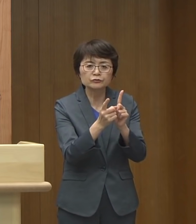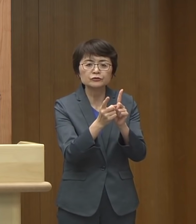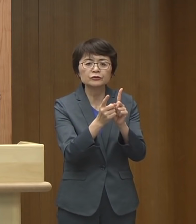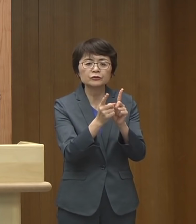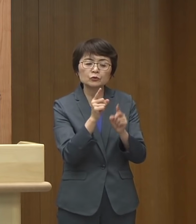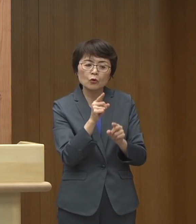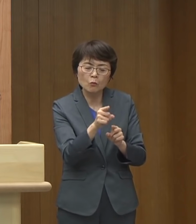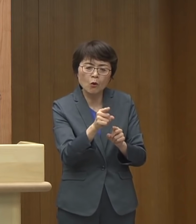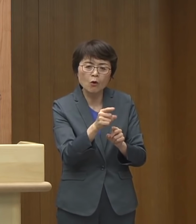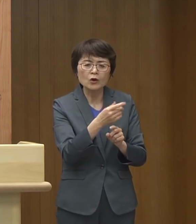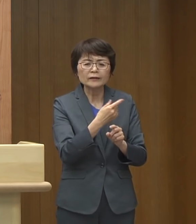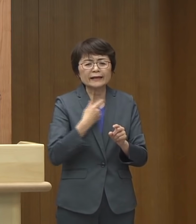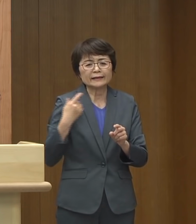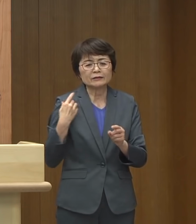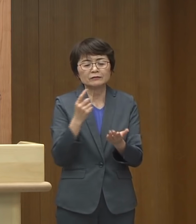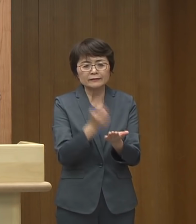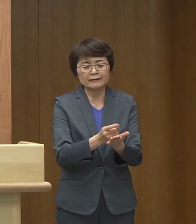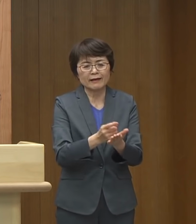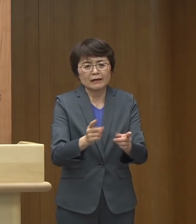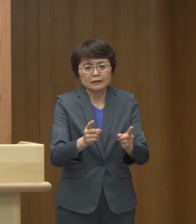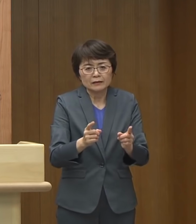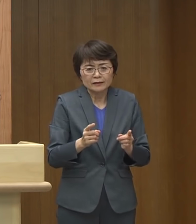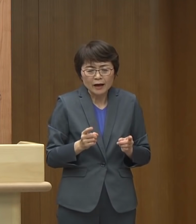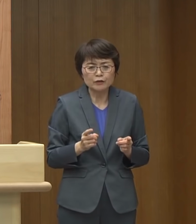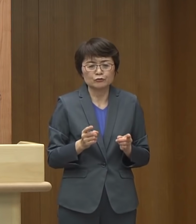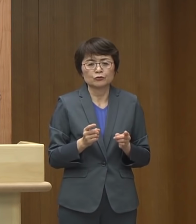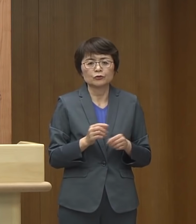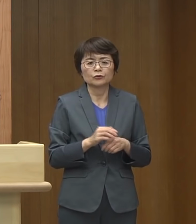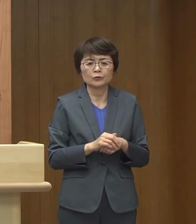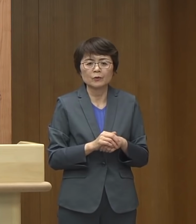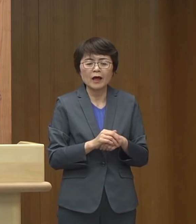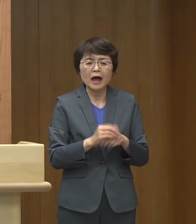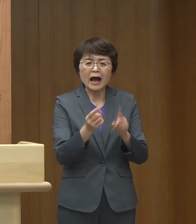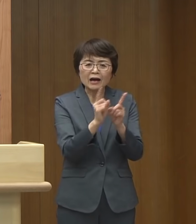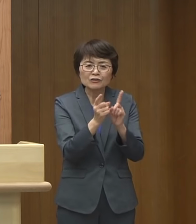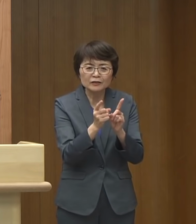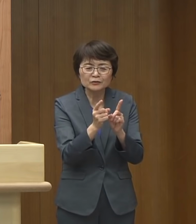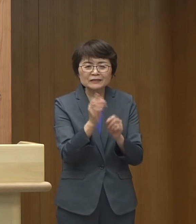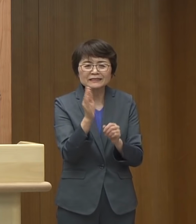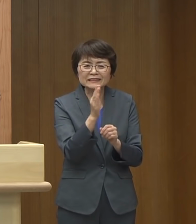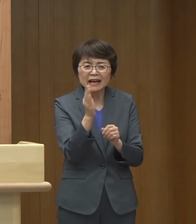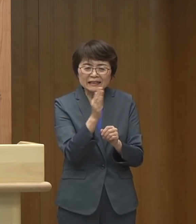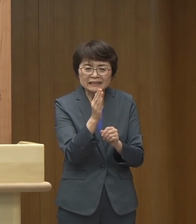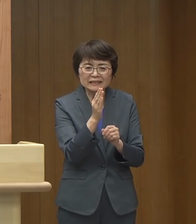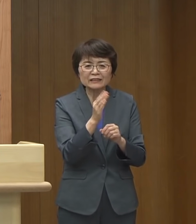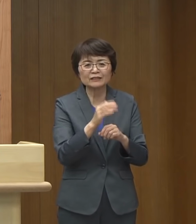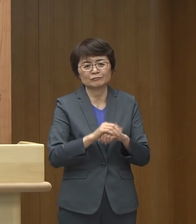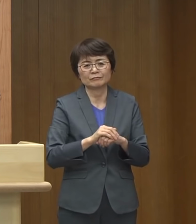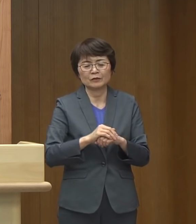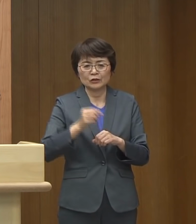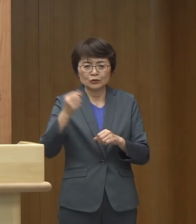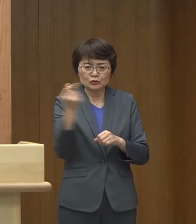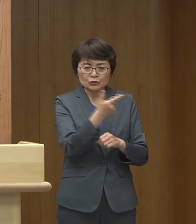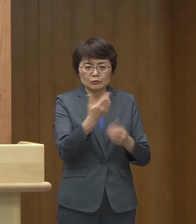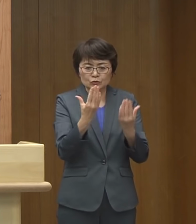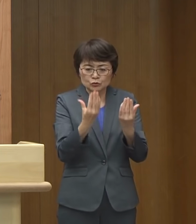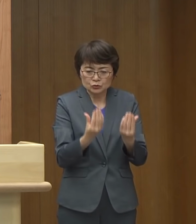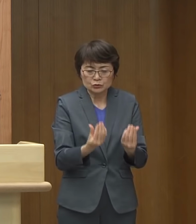限り控えるなど、積極的な対策を行えば、感染拡大を急速に収束させること